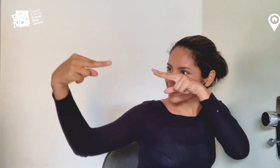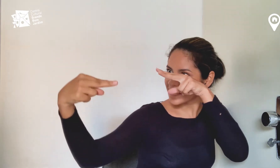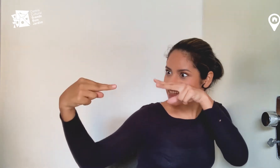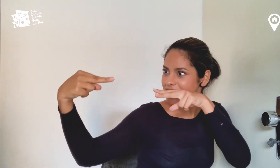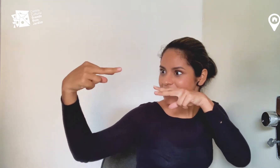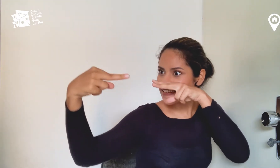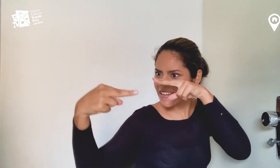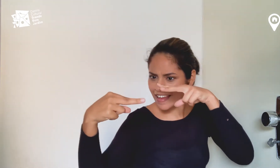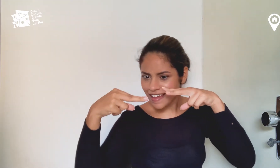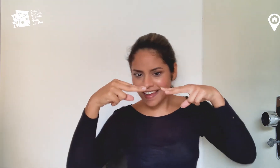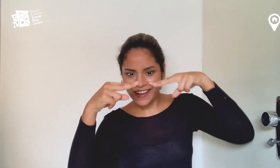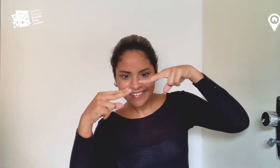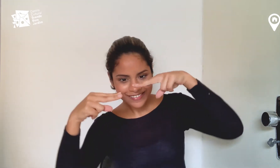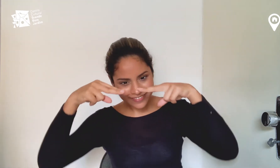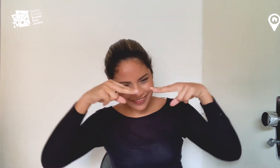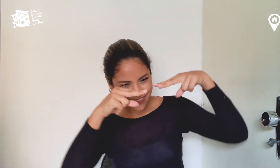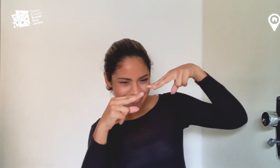arrastando meu olhar como um imã.